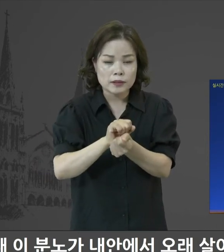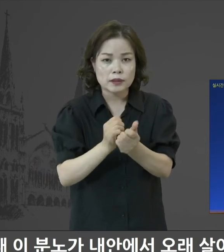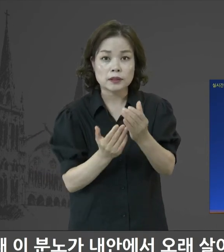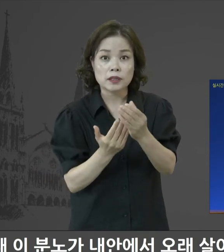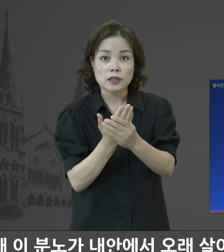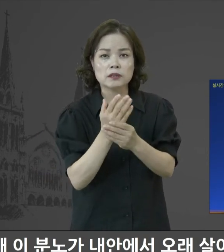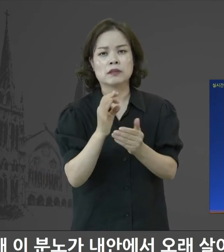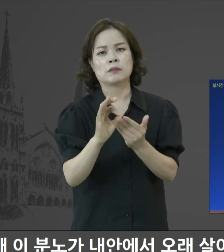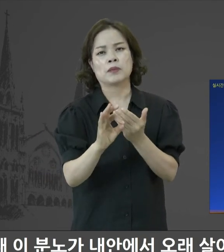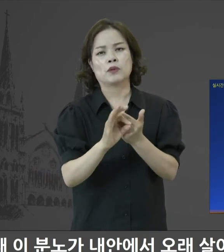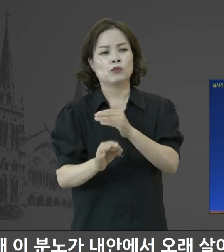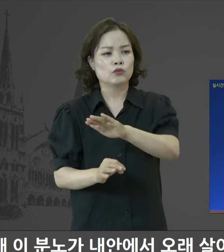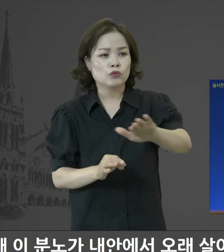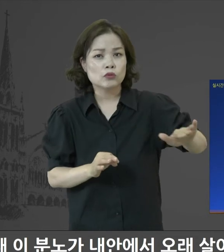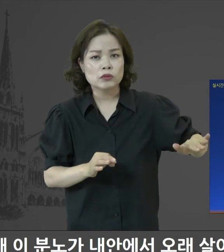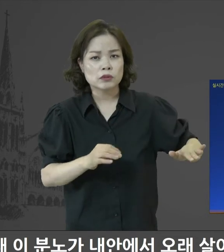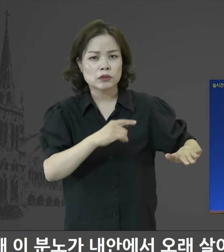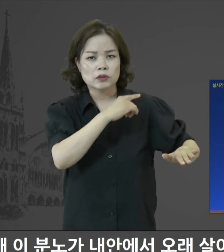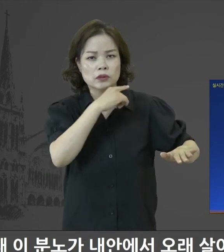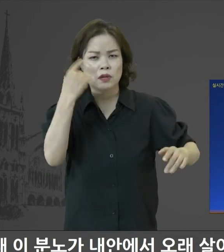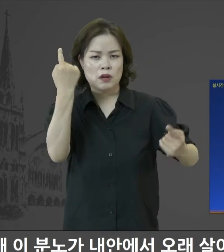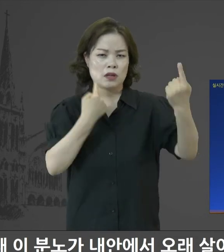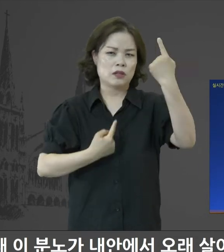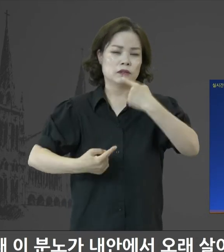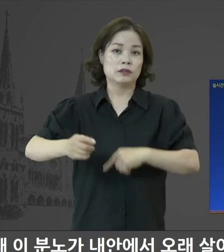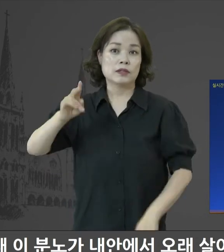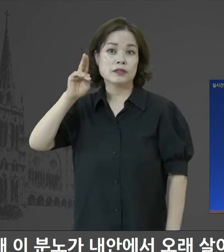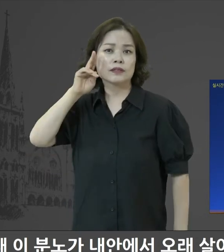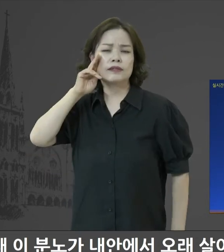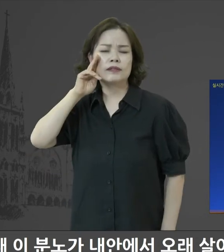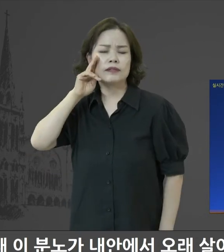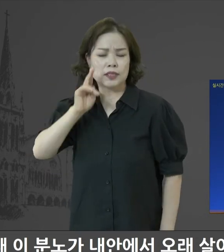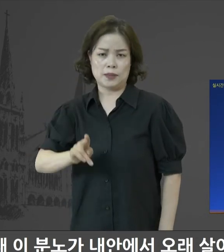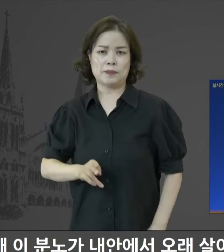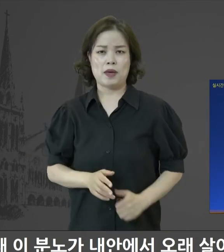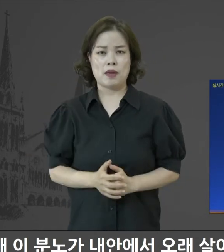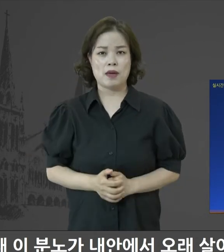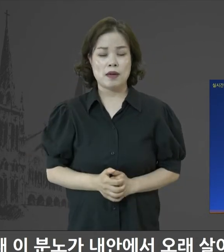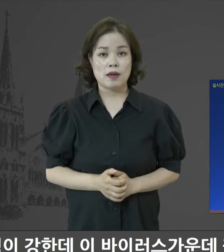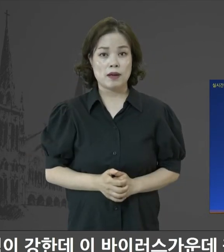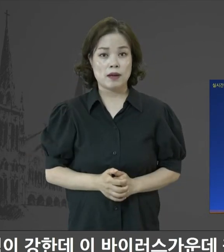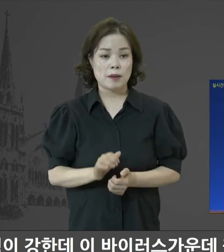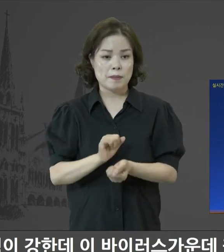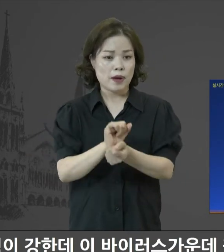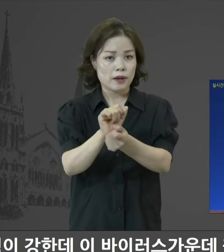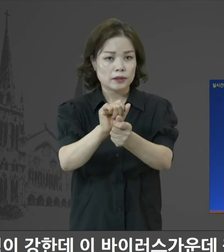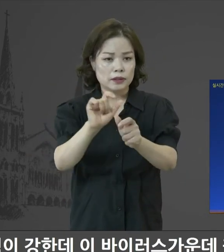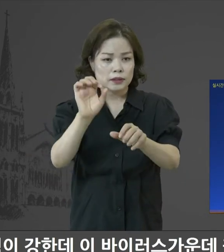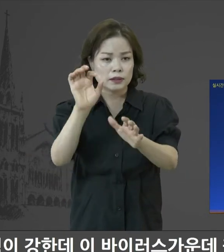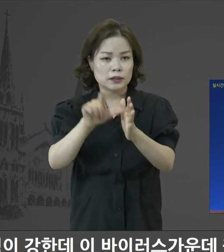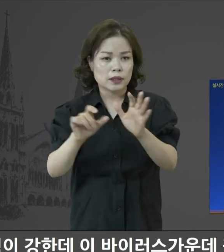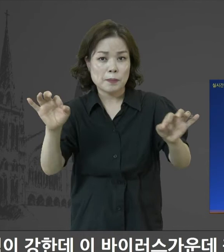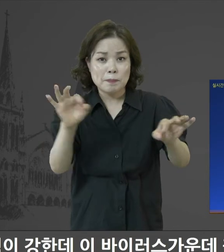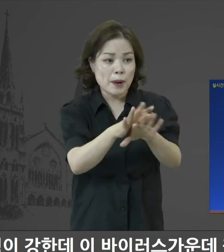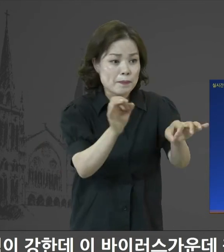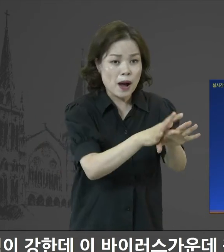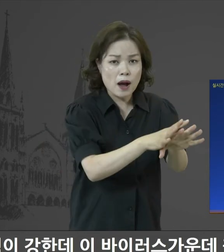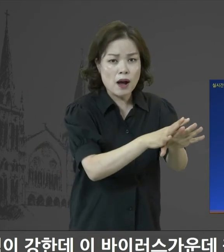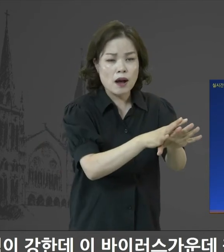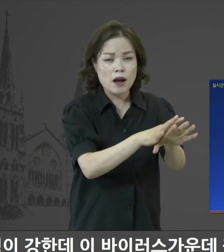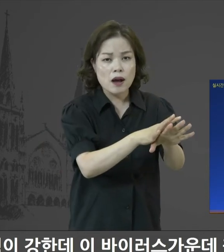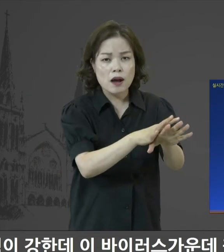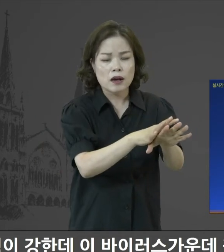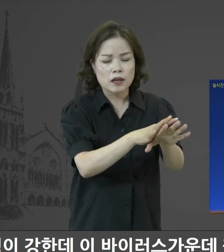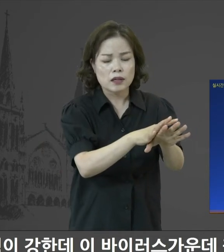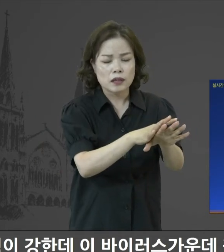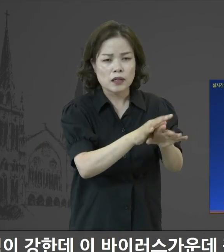나온다면 우리에게 피해가 엄청날 것이라고 생각이 됩니다. 이 바이러스가 빨리 시간 내에 없어지고 소멸되어져야 되는 것이지,